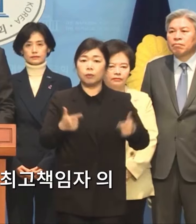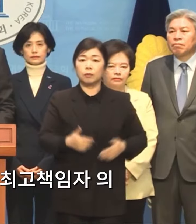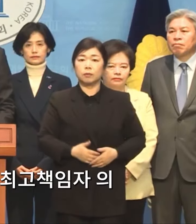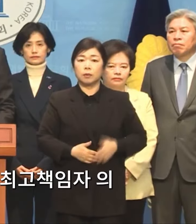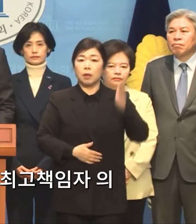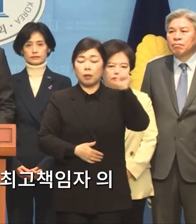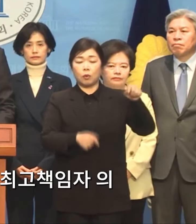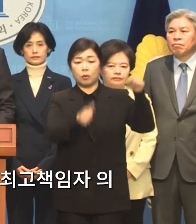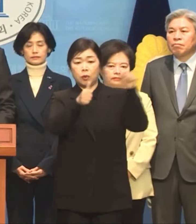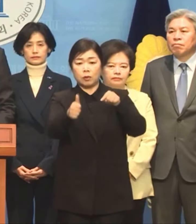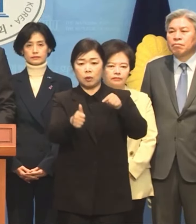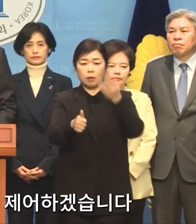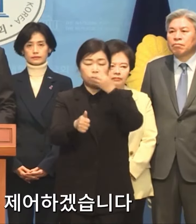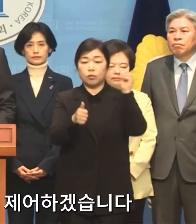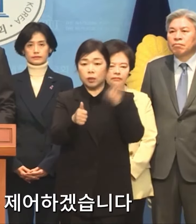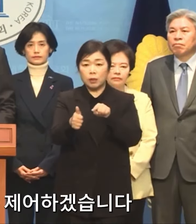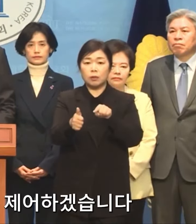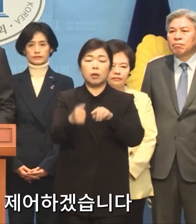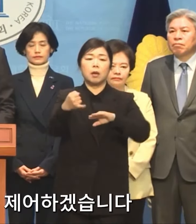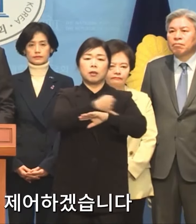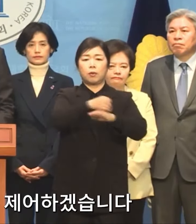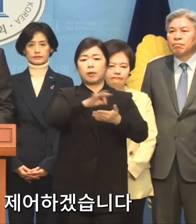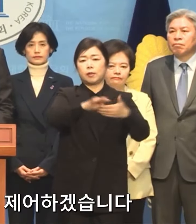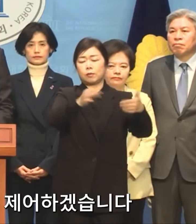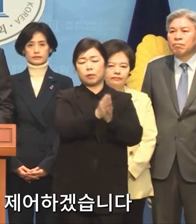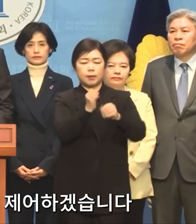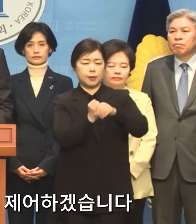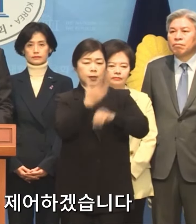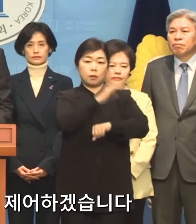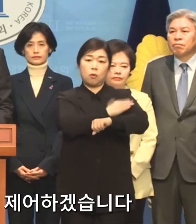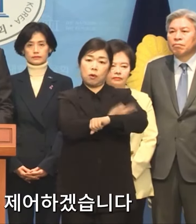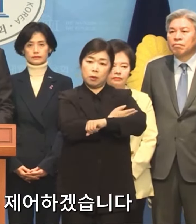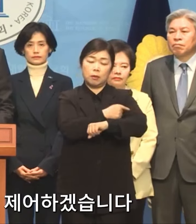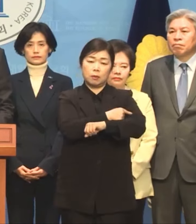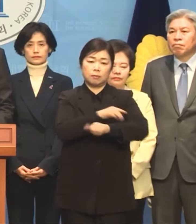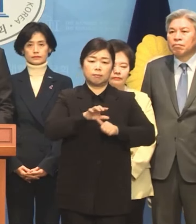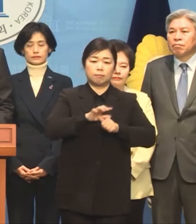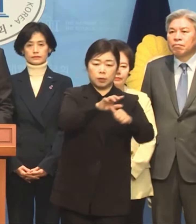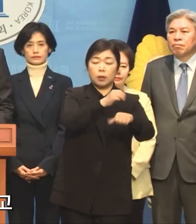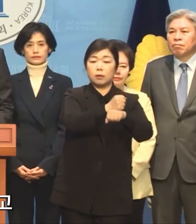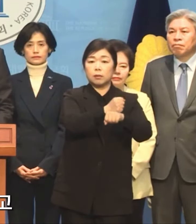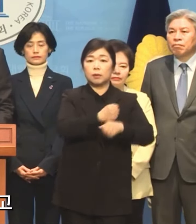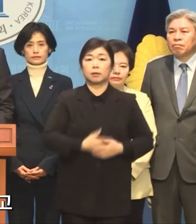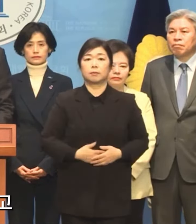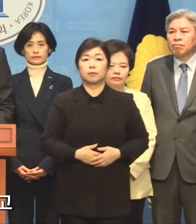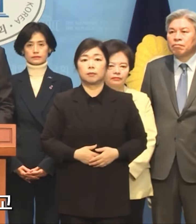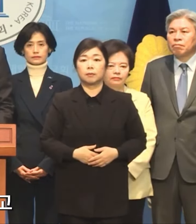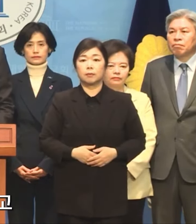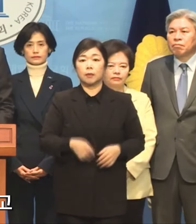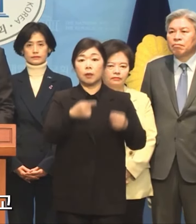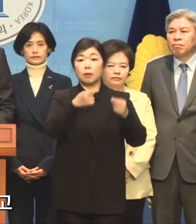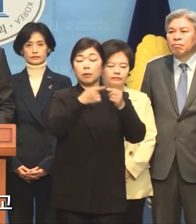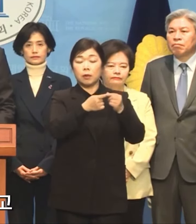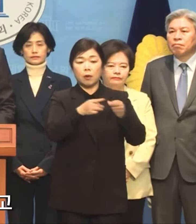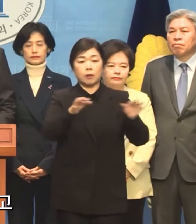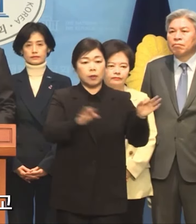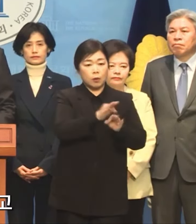결정조차 무시하는 기 기재부의 과도한 권력을 제어하게 우선